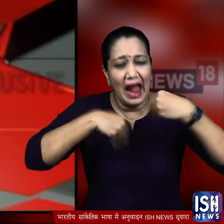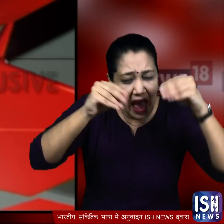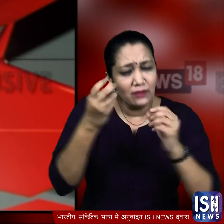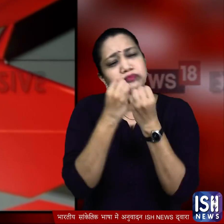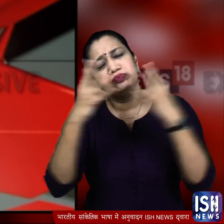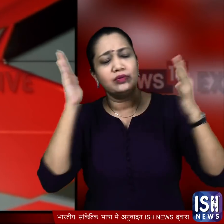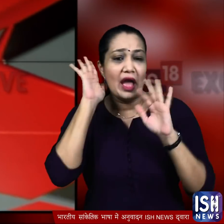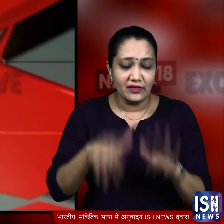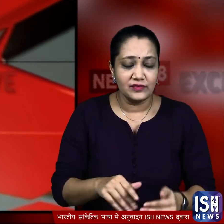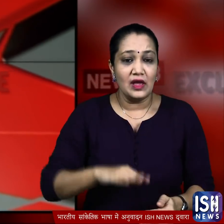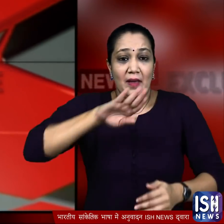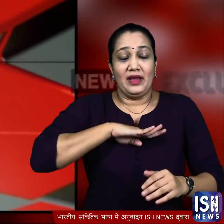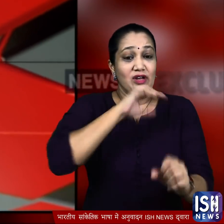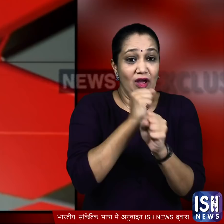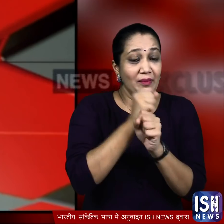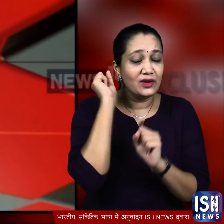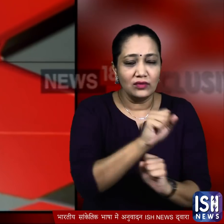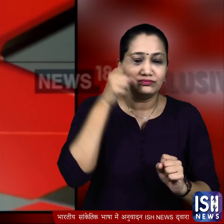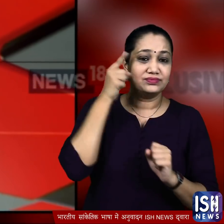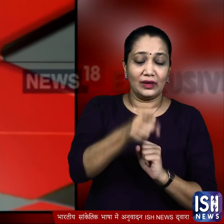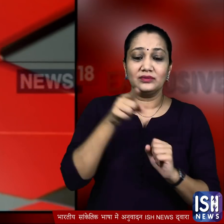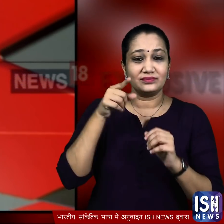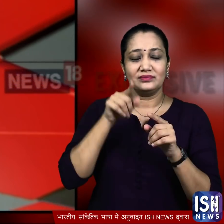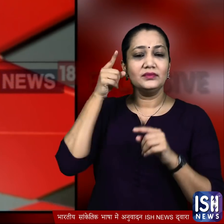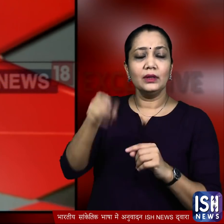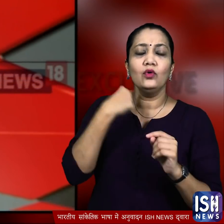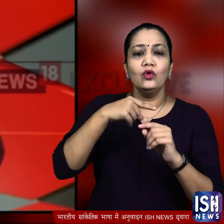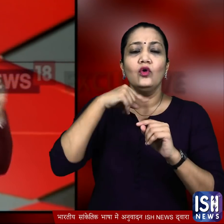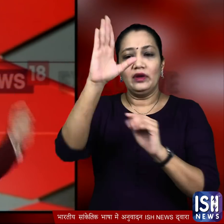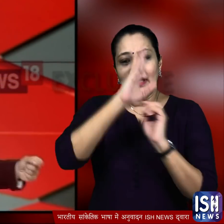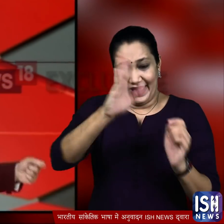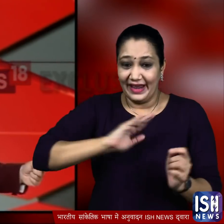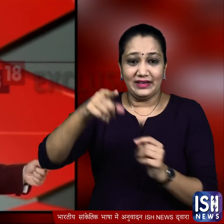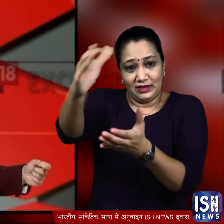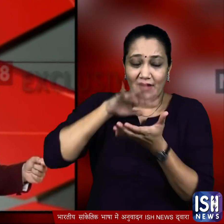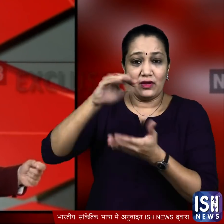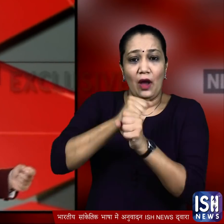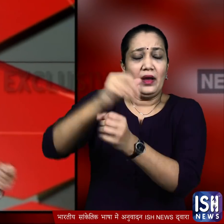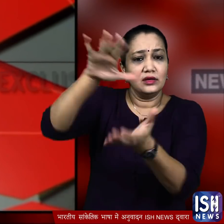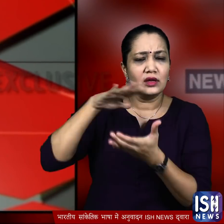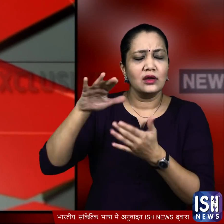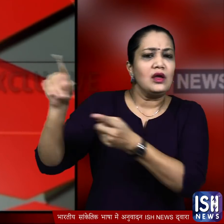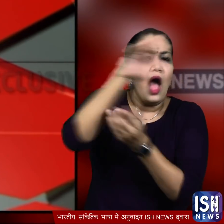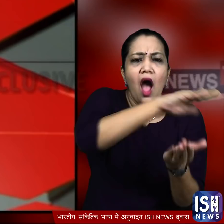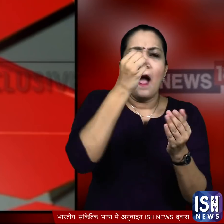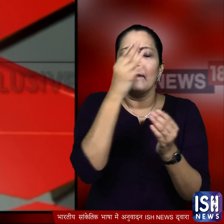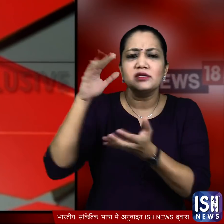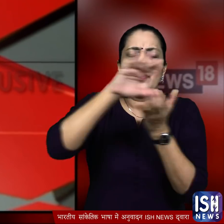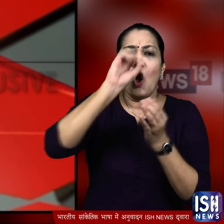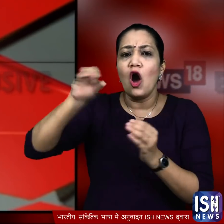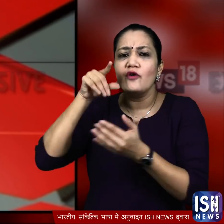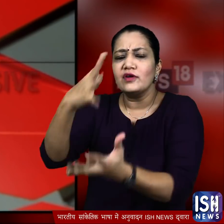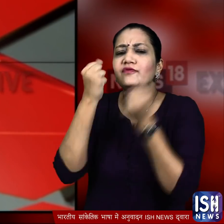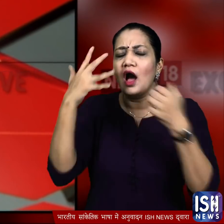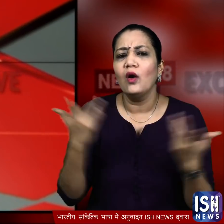की खबरें भी हैं। वहां महाविकास अघाड़ी सरकार का आरोप है कि जो दवा कंपनी से सीधे सरकार को मिलनी चाहिए उसका स्टॉक बीजेपी